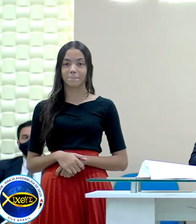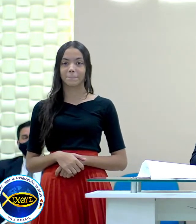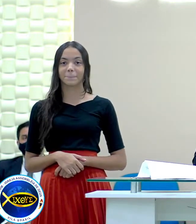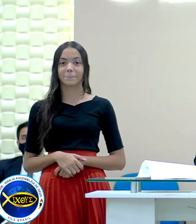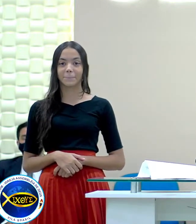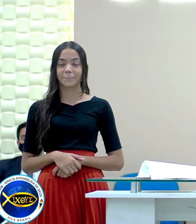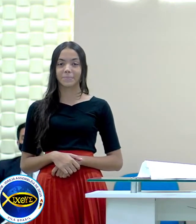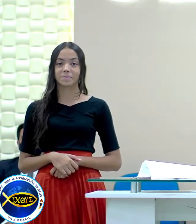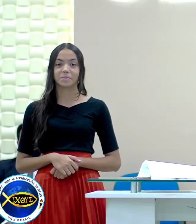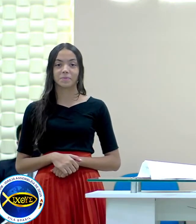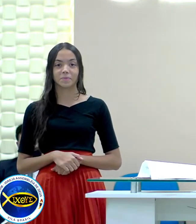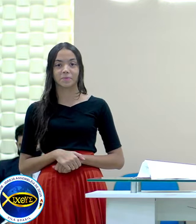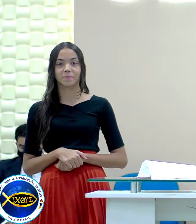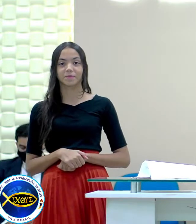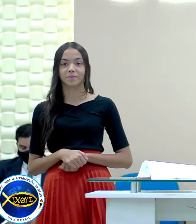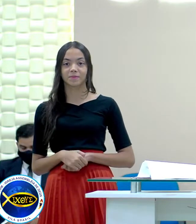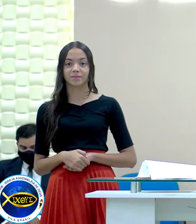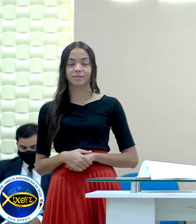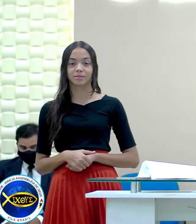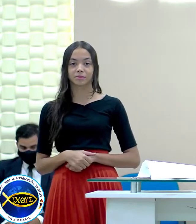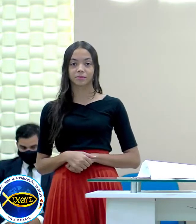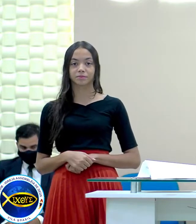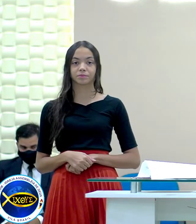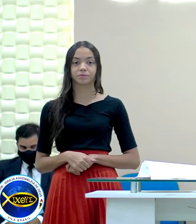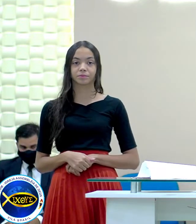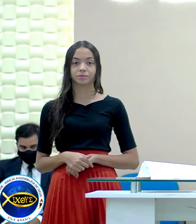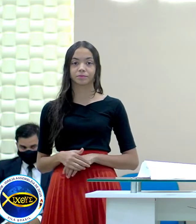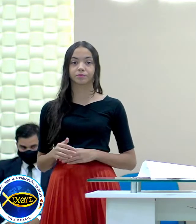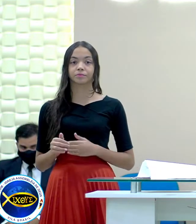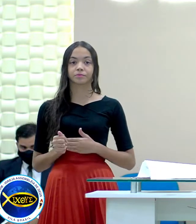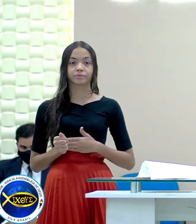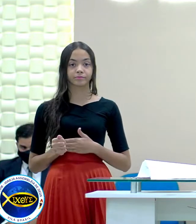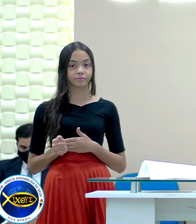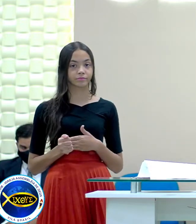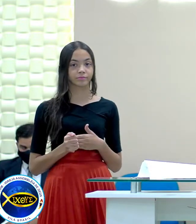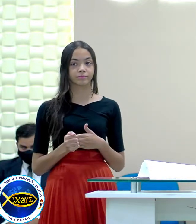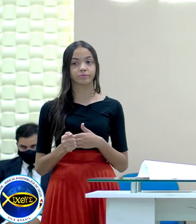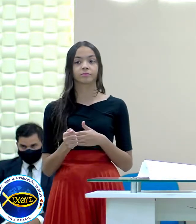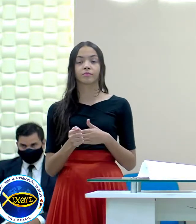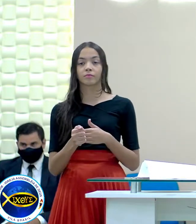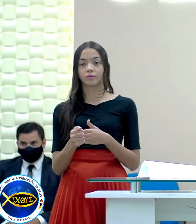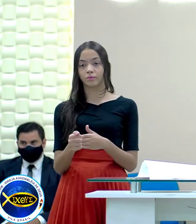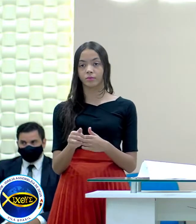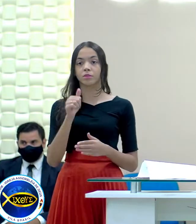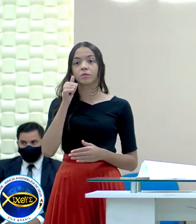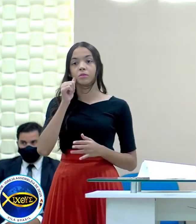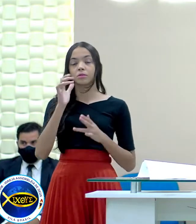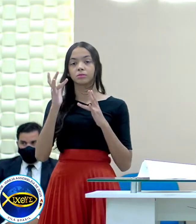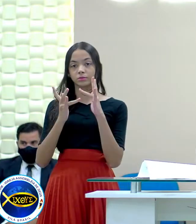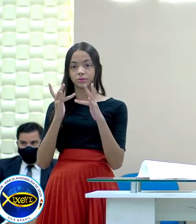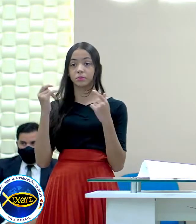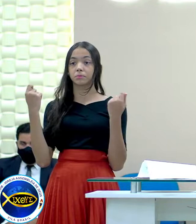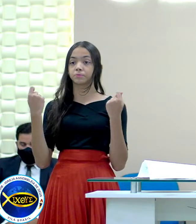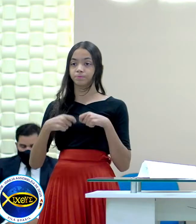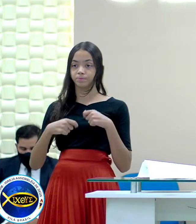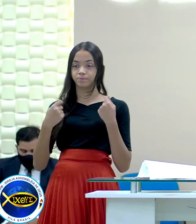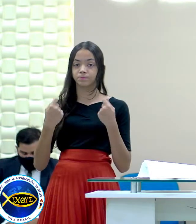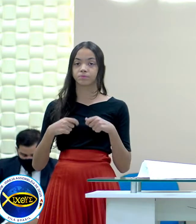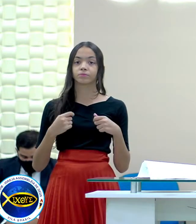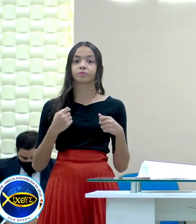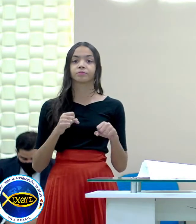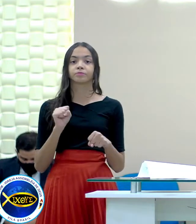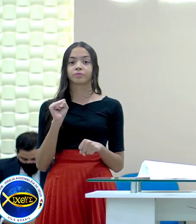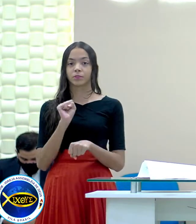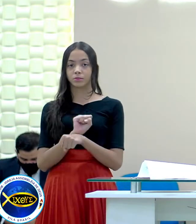Dentre a conduta que uma noiva deve ter ao esperar o